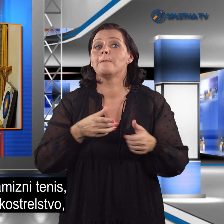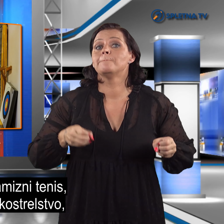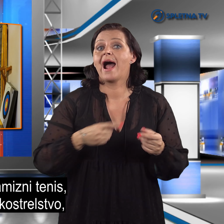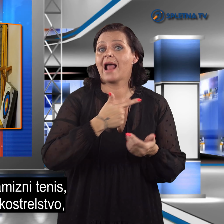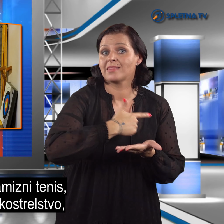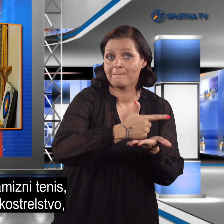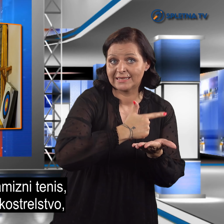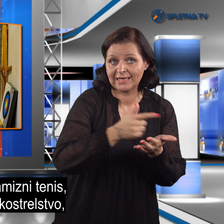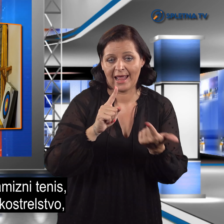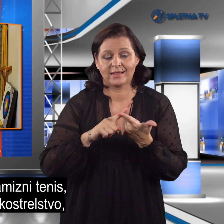paranamizni tenis,